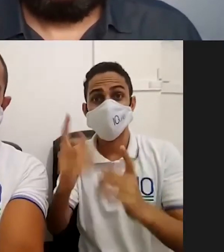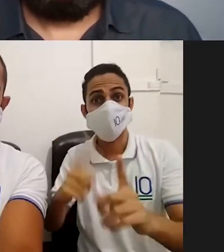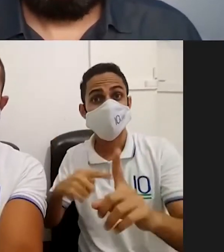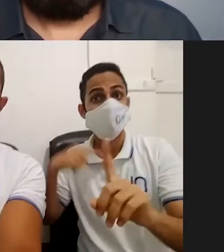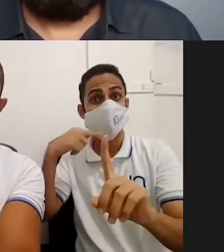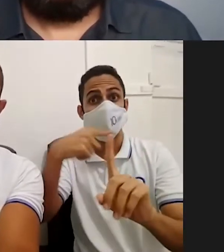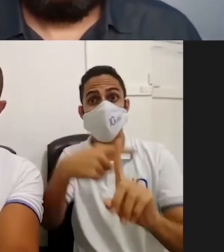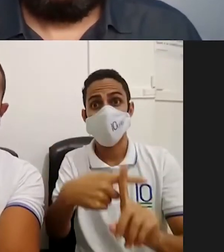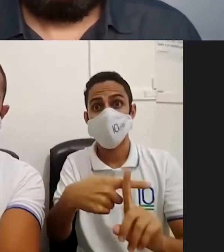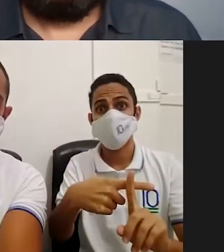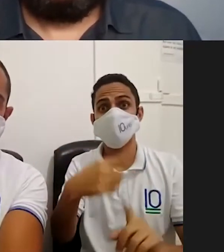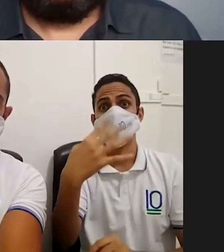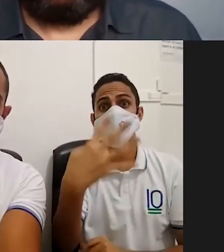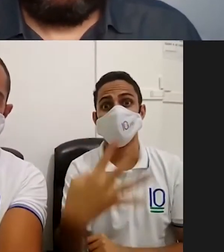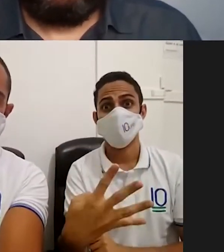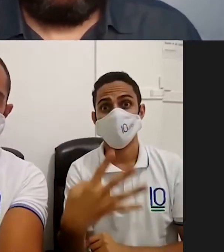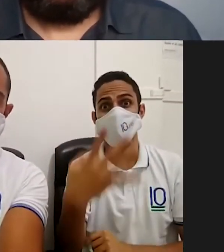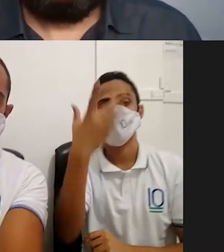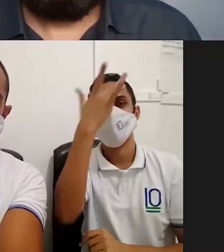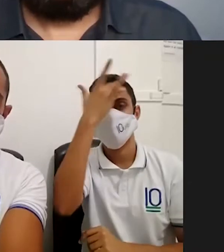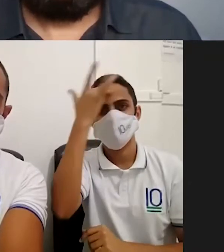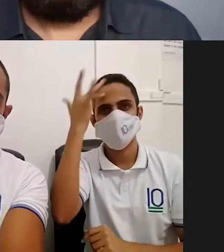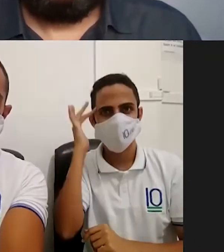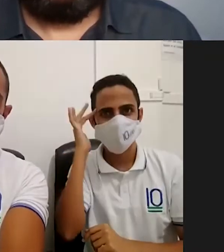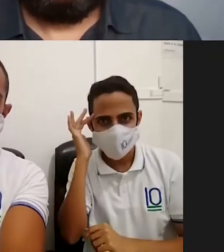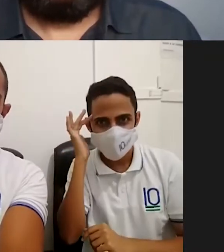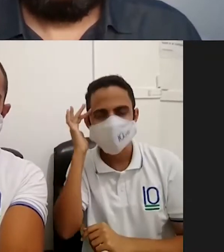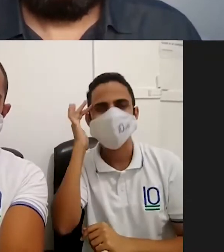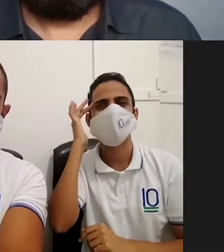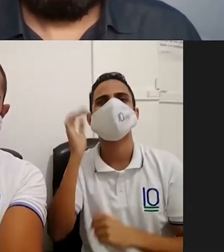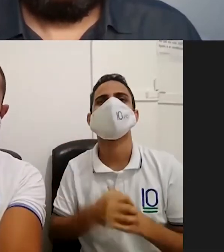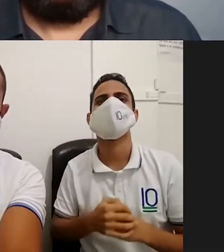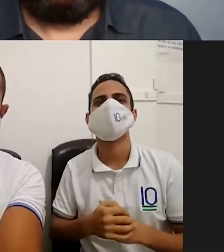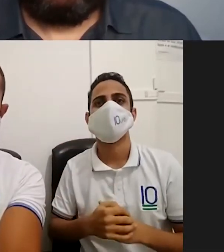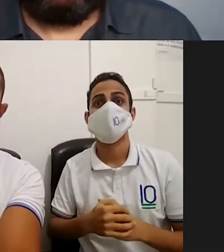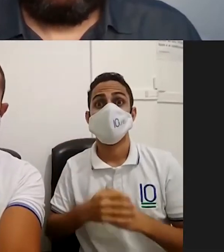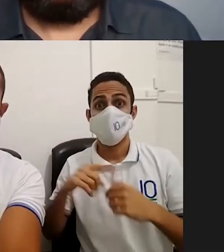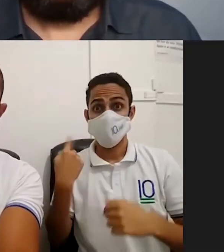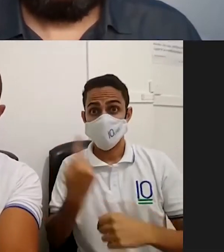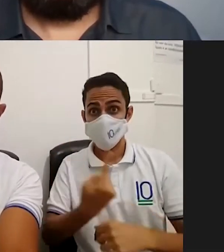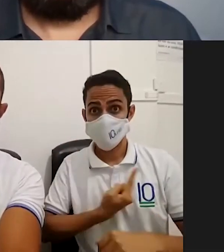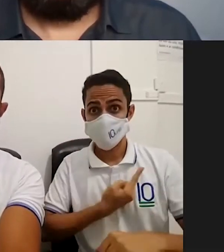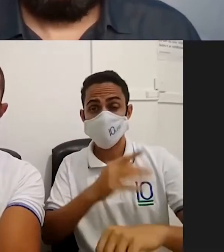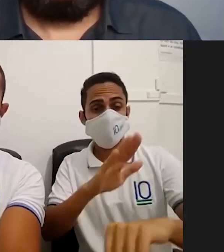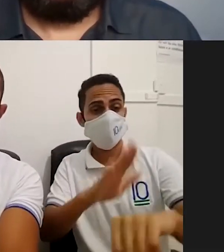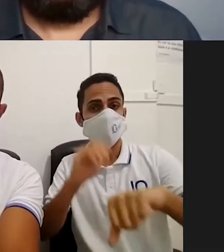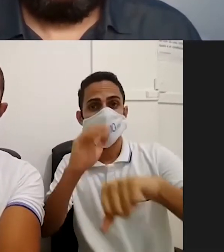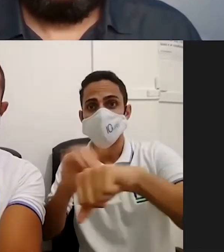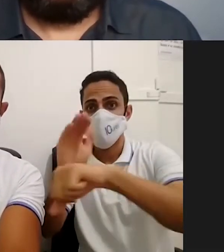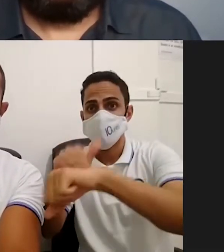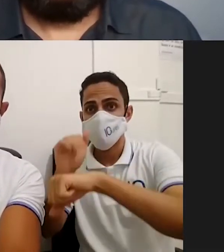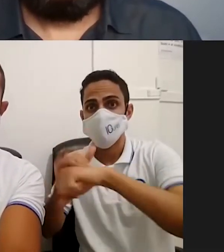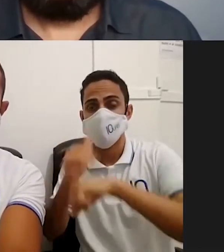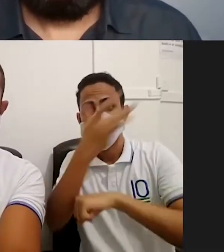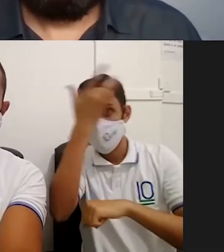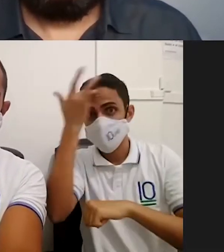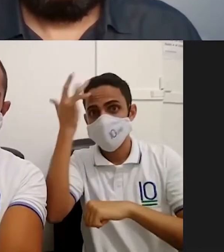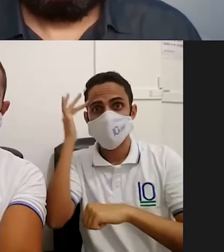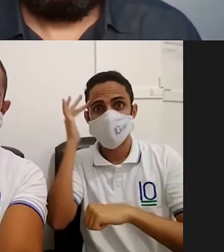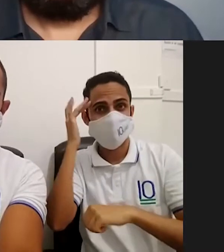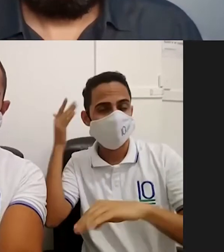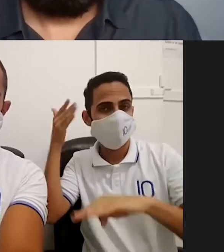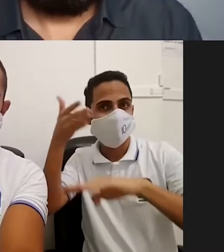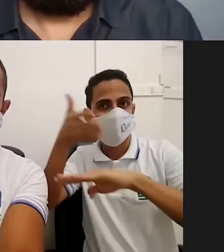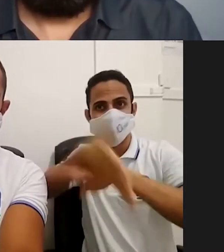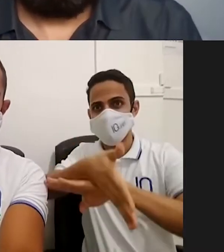pelo nosso Instagram, @10iguais, nós lançamos um chamamento público. Nós estamos convidando as pessoas que querem fazer a boa